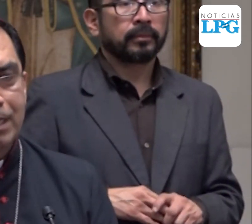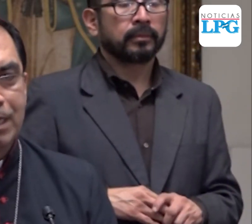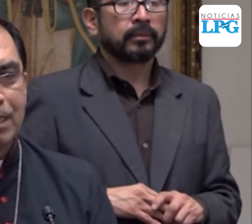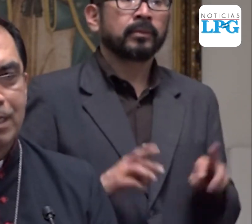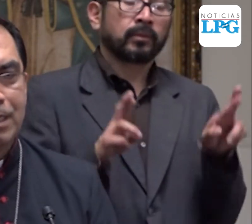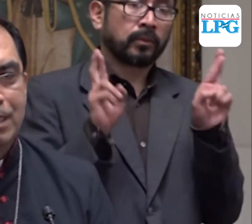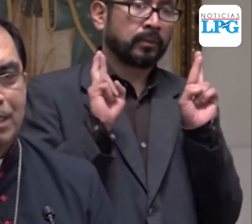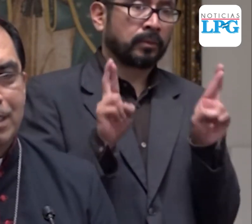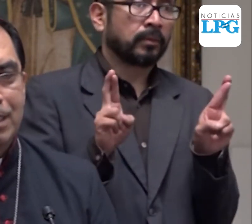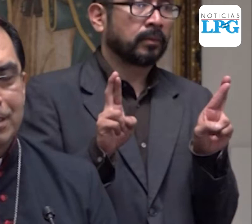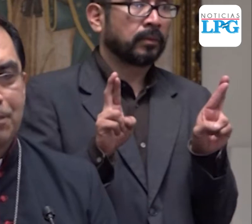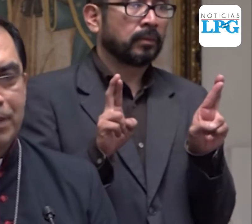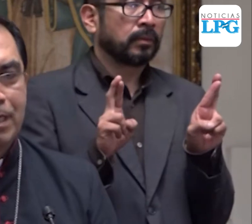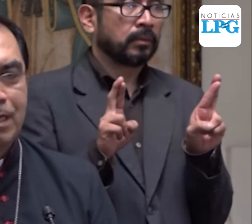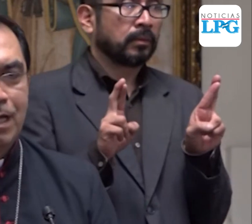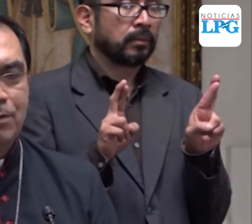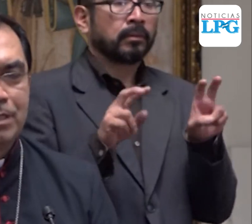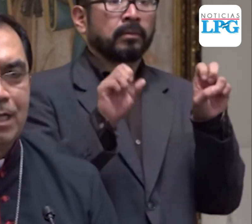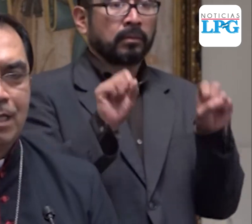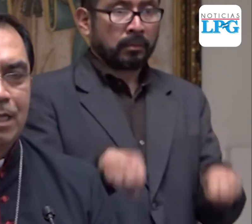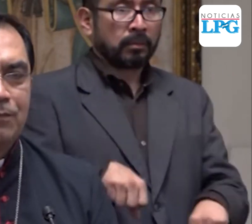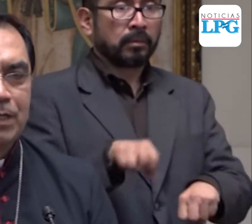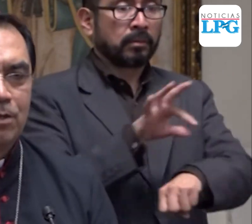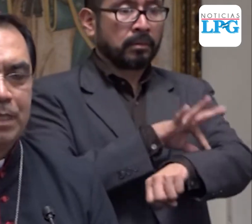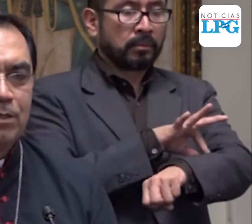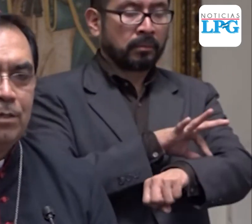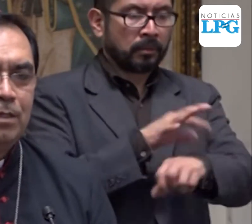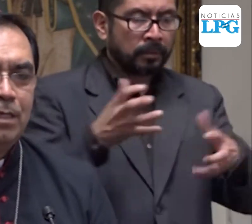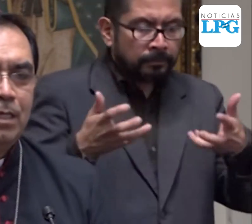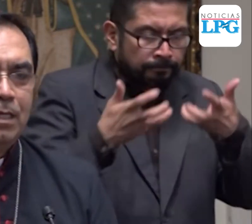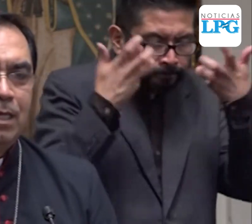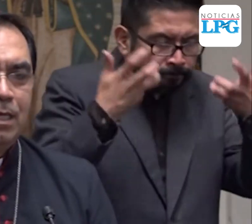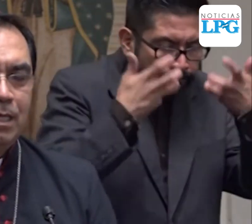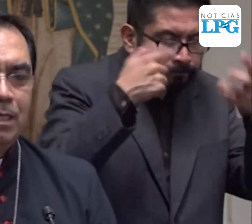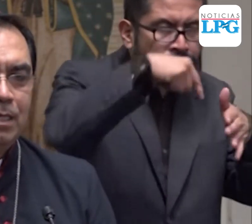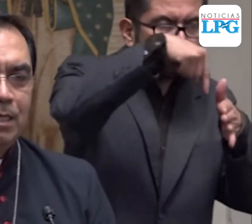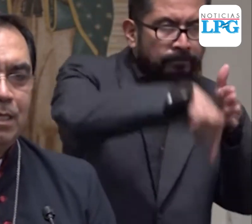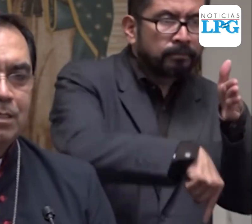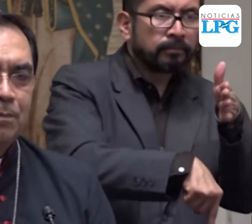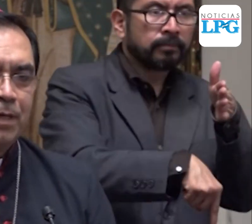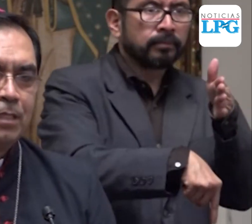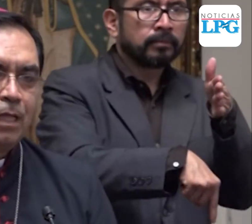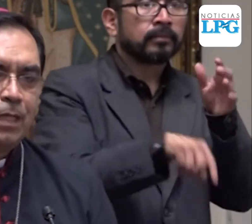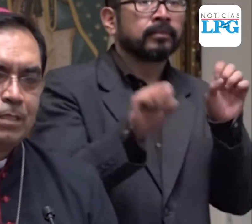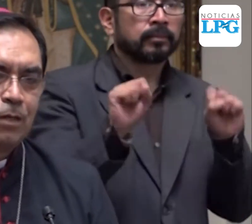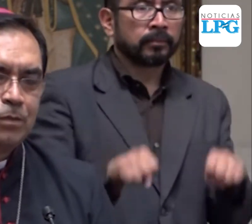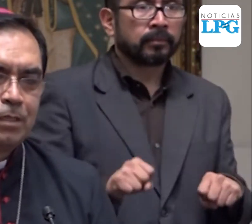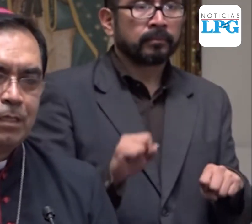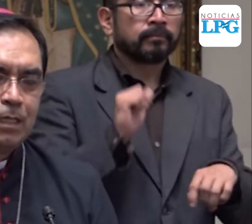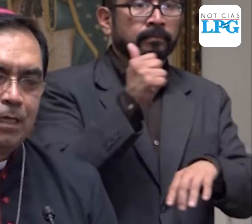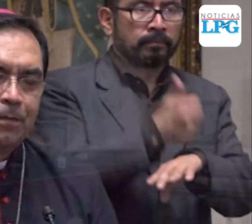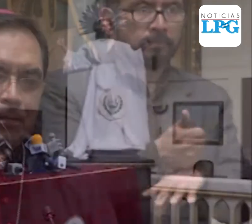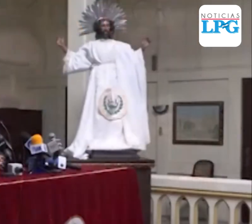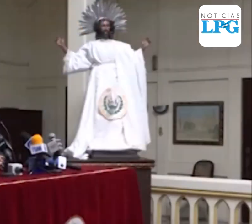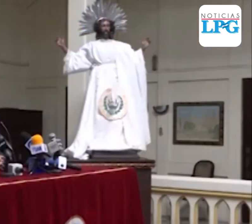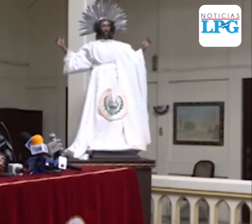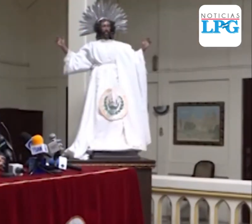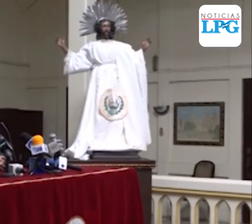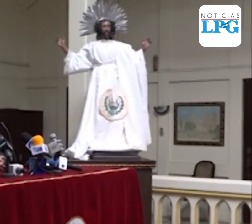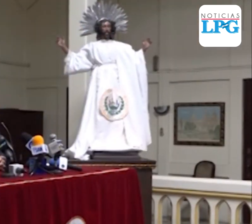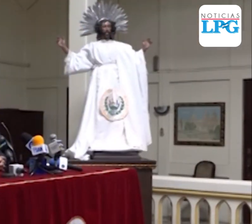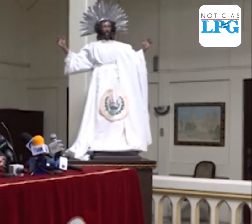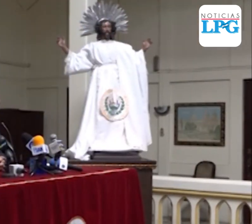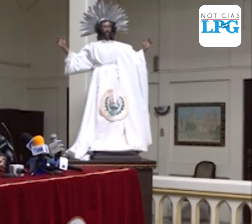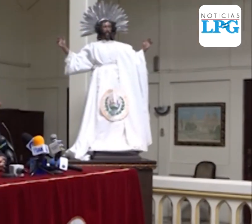Pero ojalá que se pueda ahondar en el fenómeno y se pueda establecer justicia. El